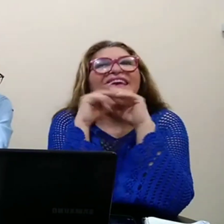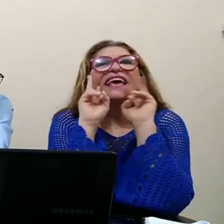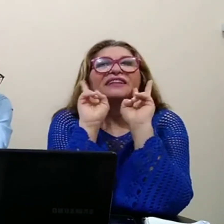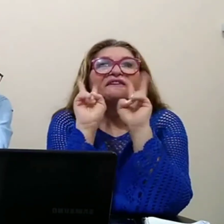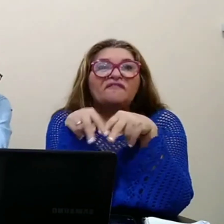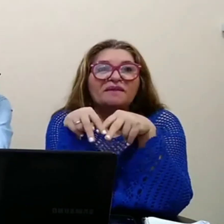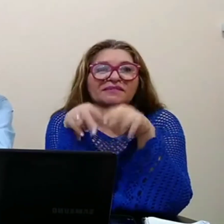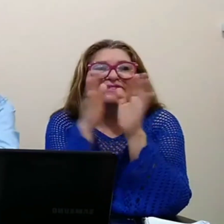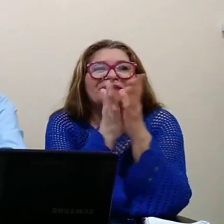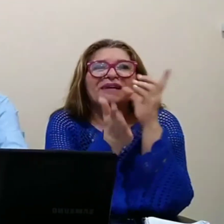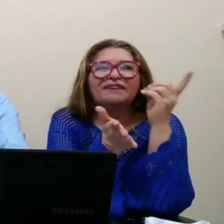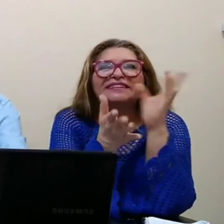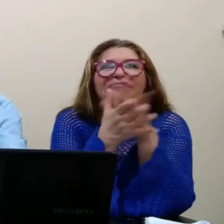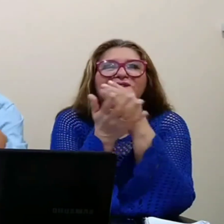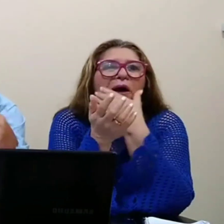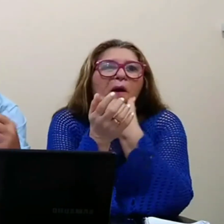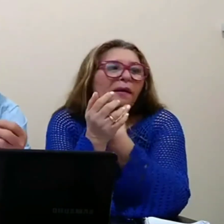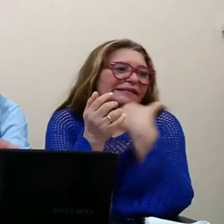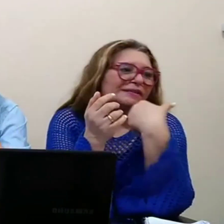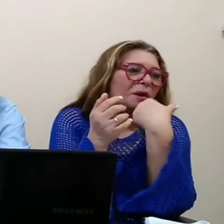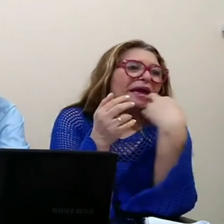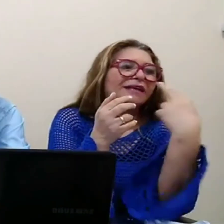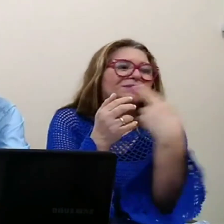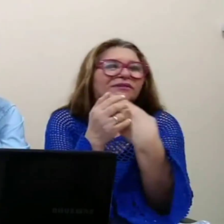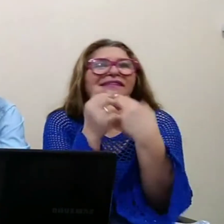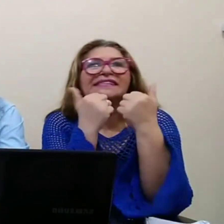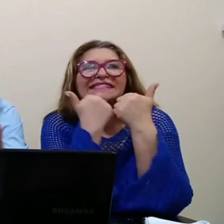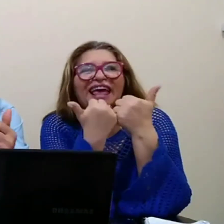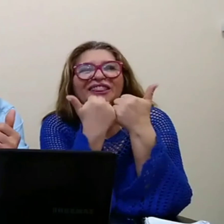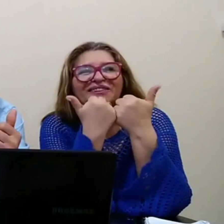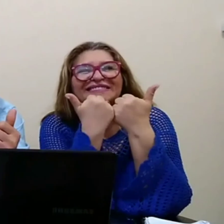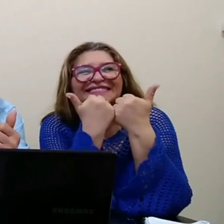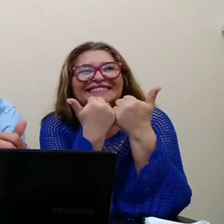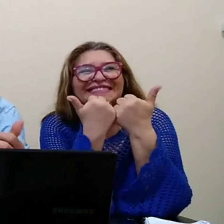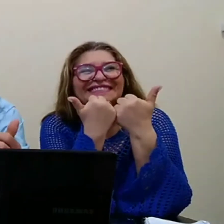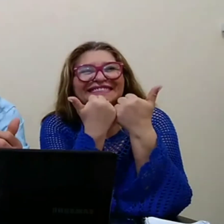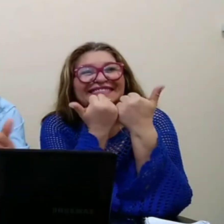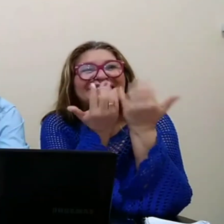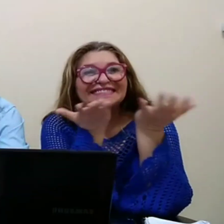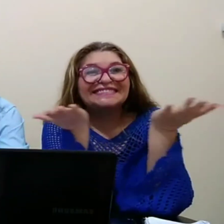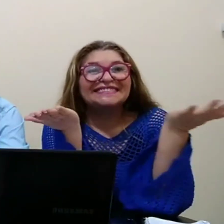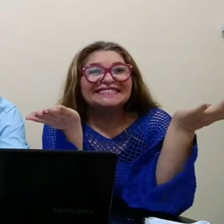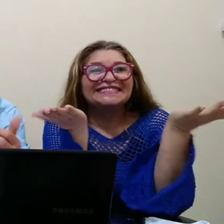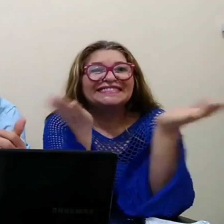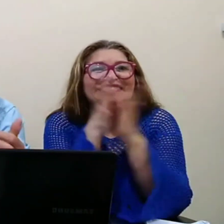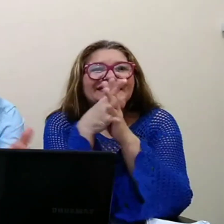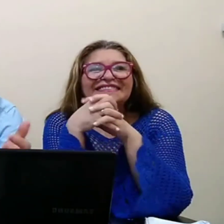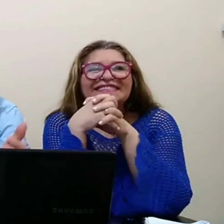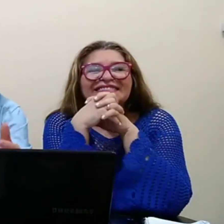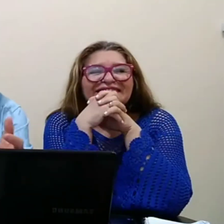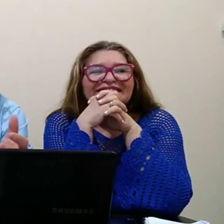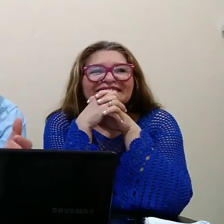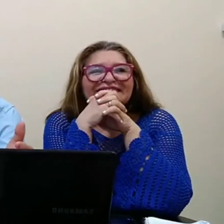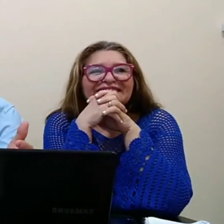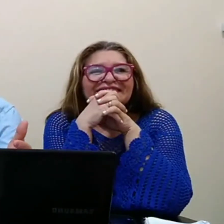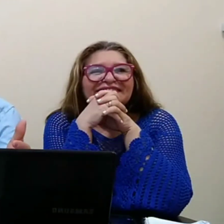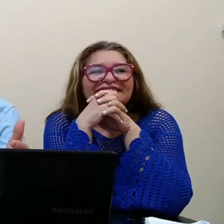aqui este homem reagindo positivamente, reagindo de uma maneira